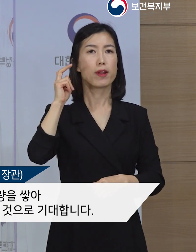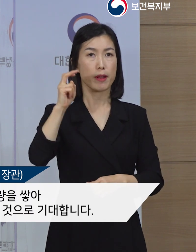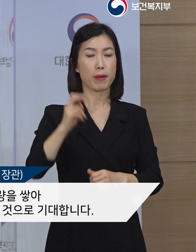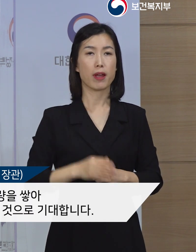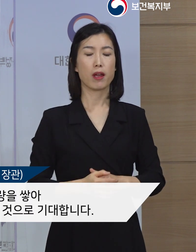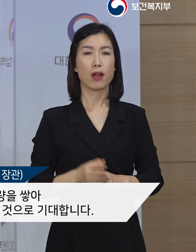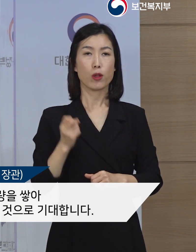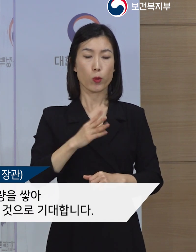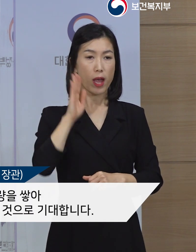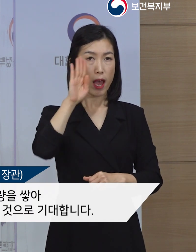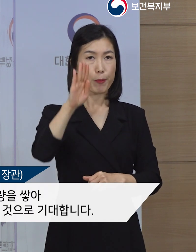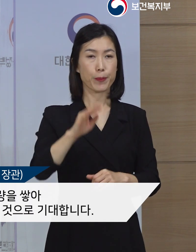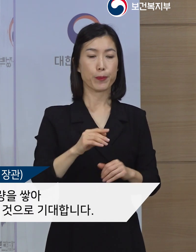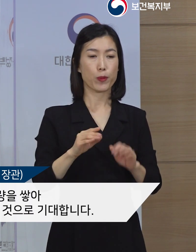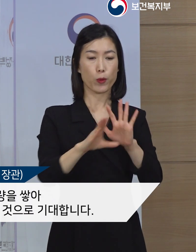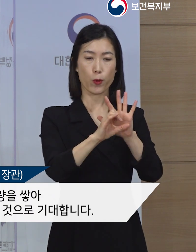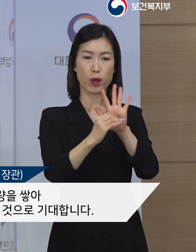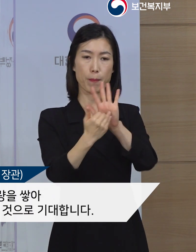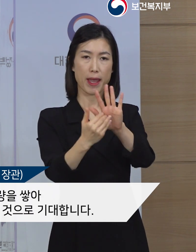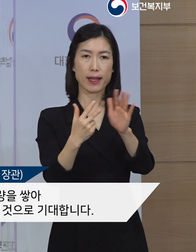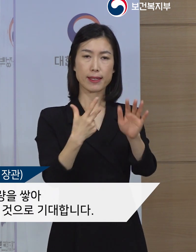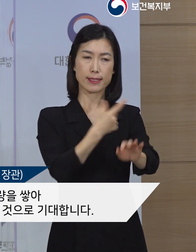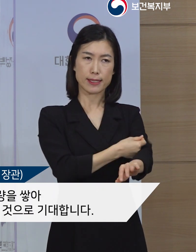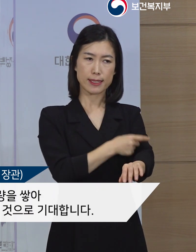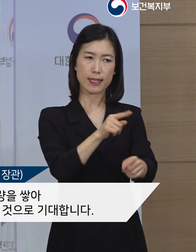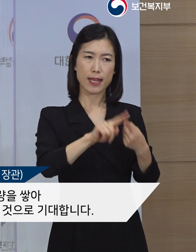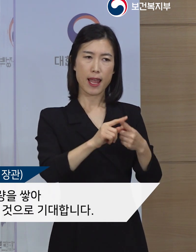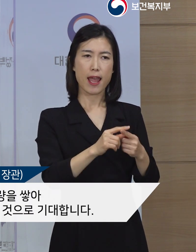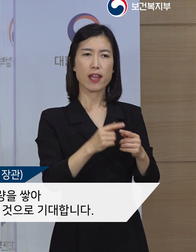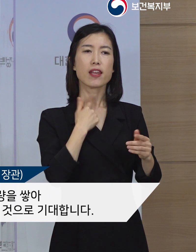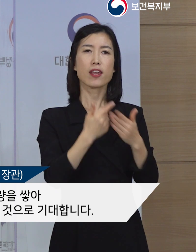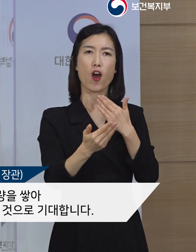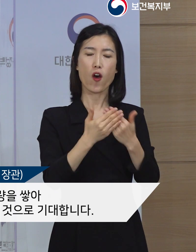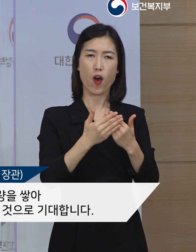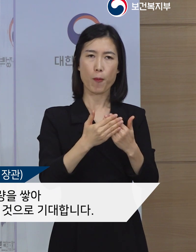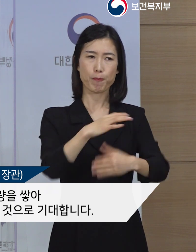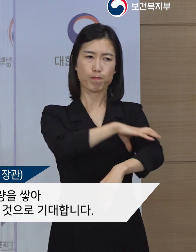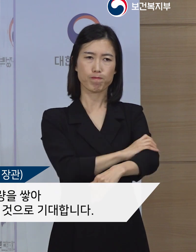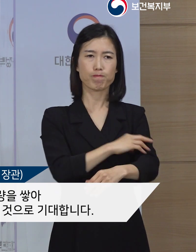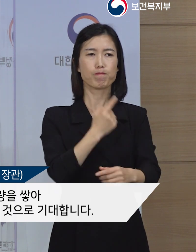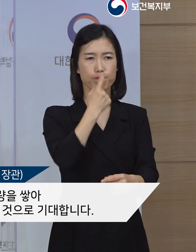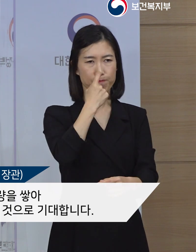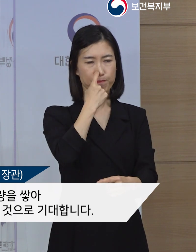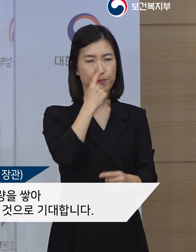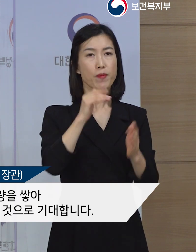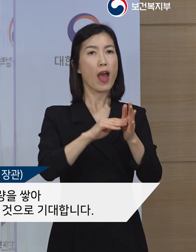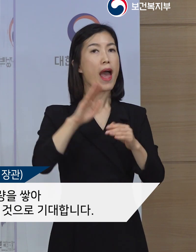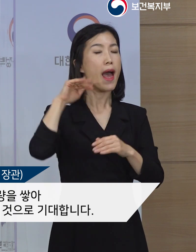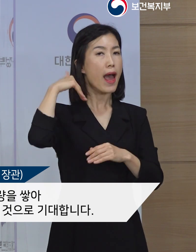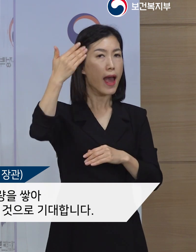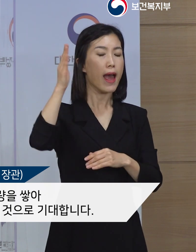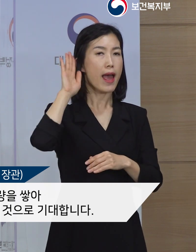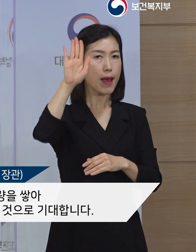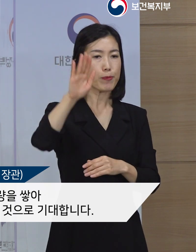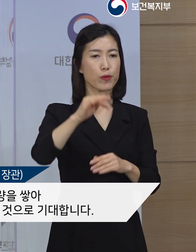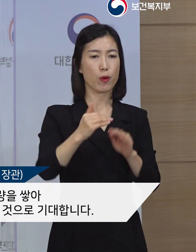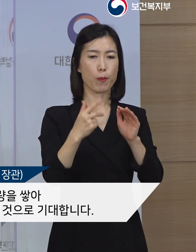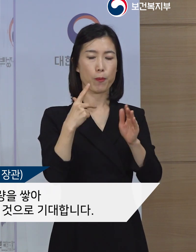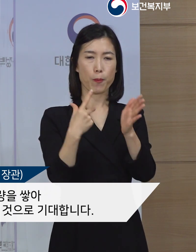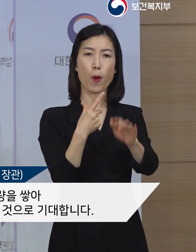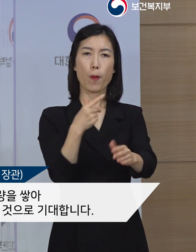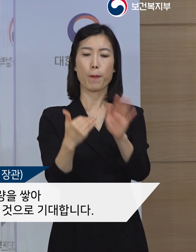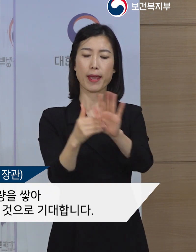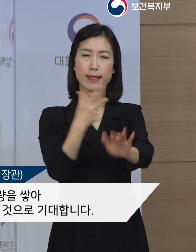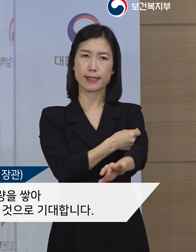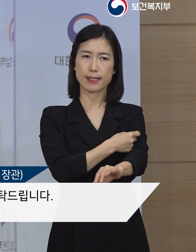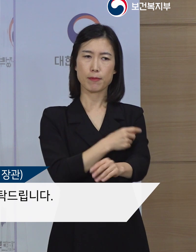또한 코로나19 백신 허가에 대한 경험과 역량을 쌓아 향후 한국의 백신 허가 과정에서도 큰 도움이 될 것으로